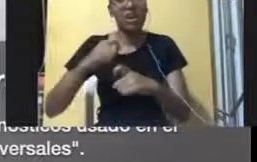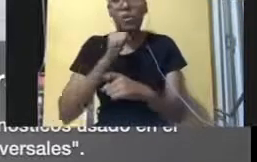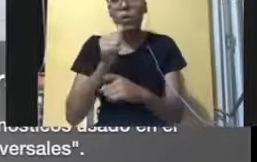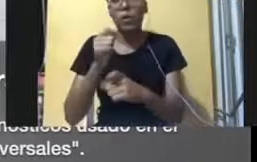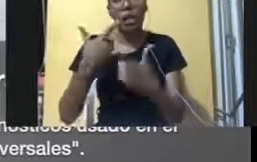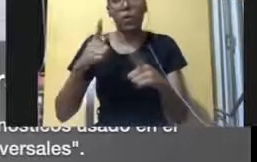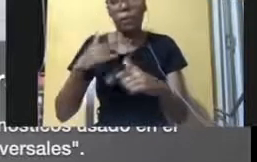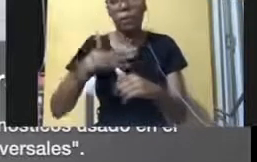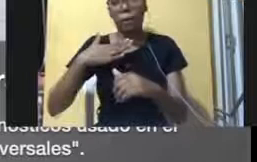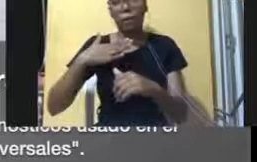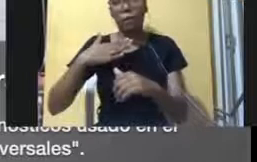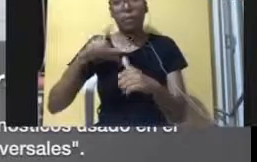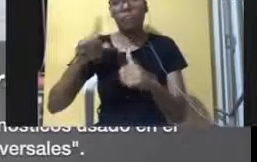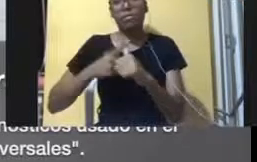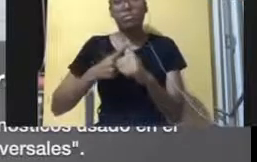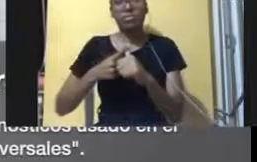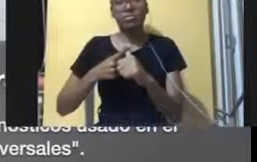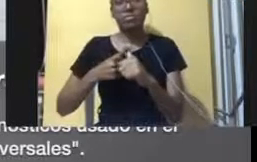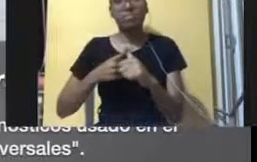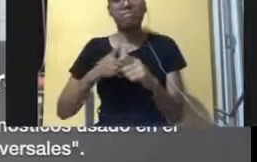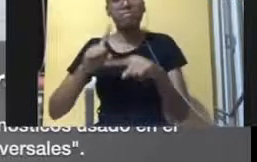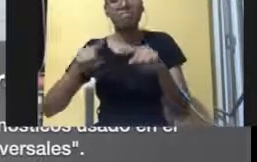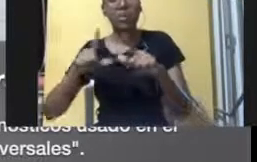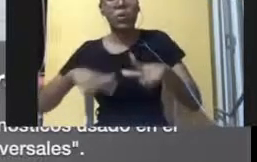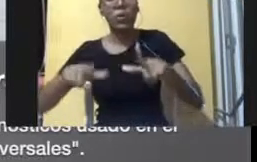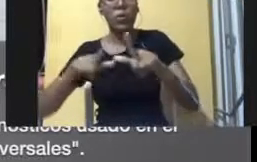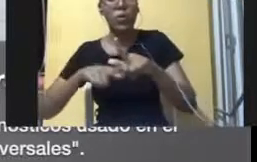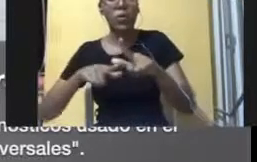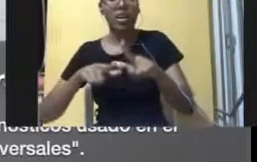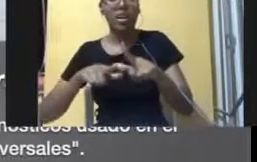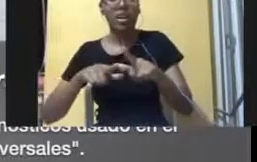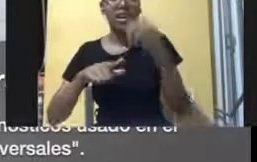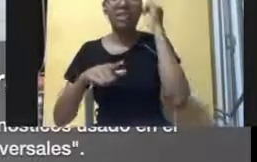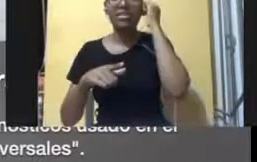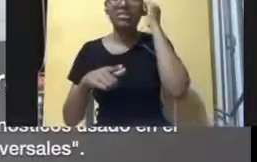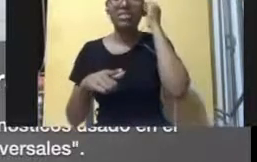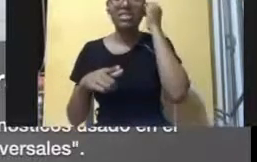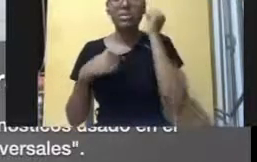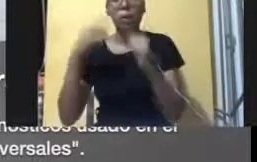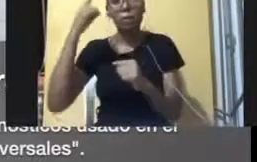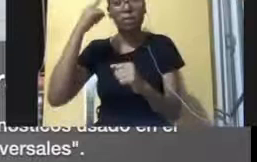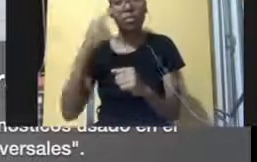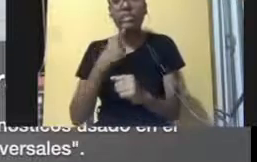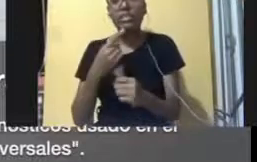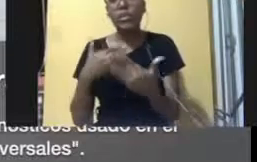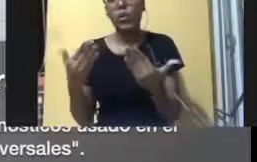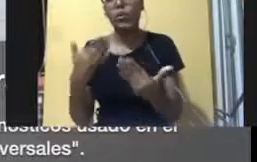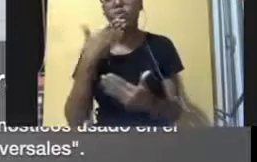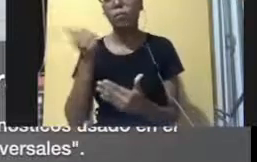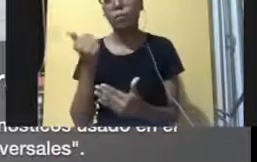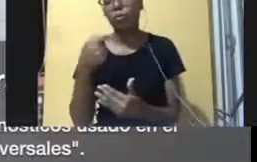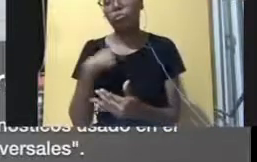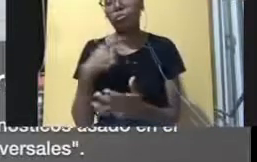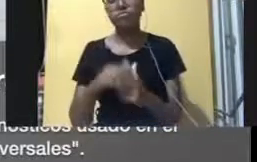hay lugares que yo encuentro donde dicen cosas mejor que yo lo podría decir. Entonces, nosotros por